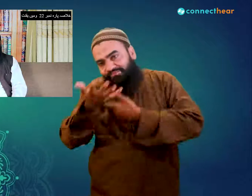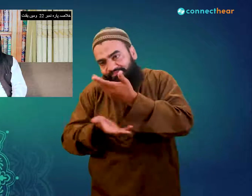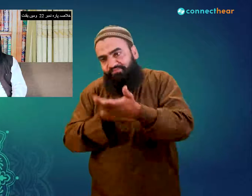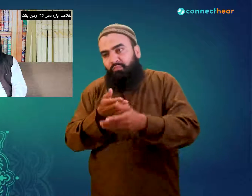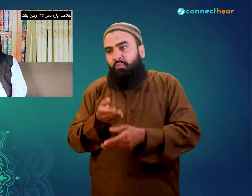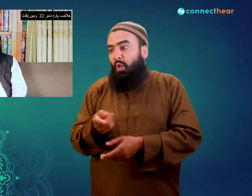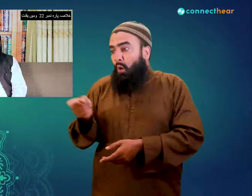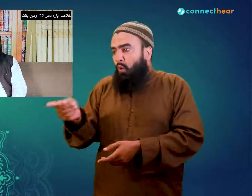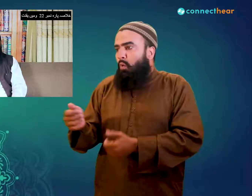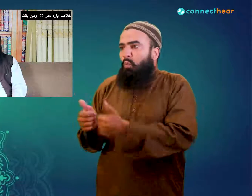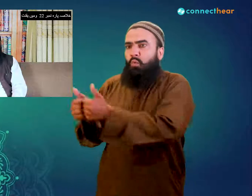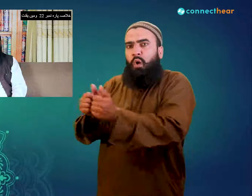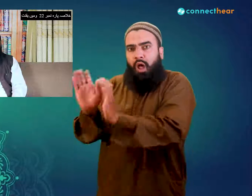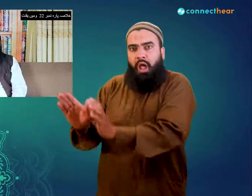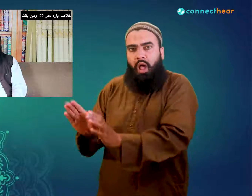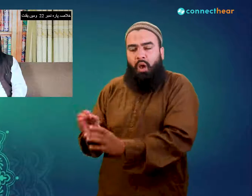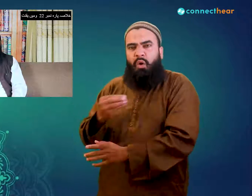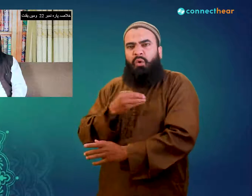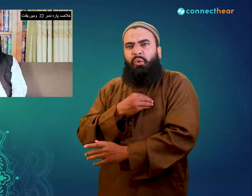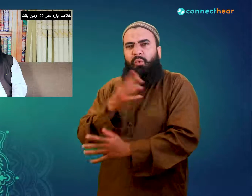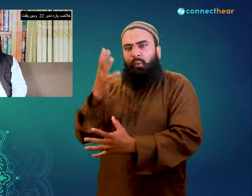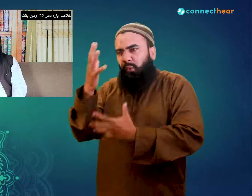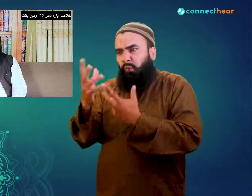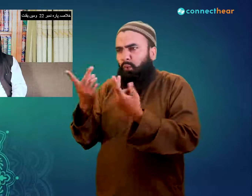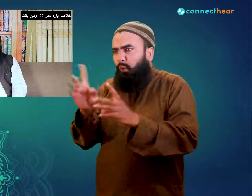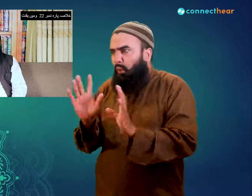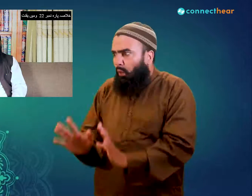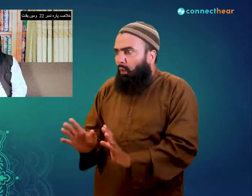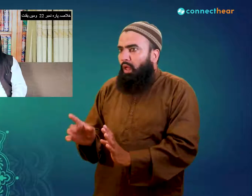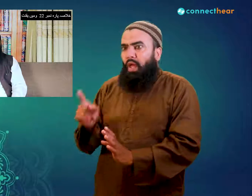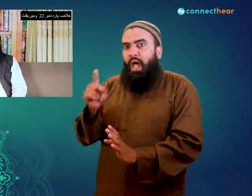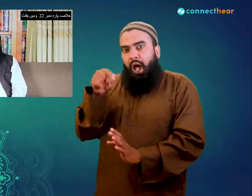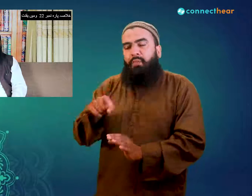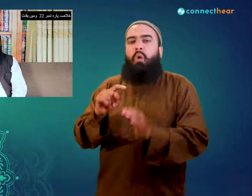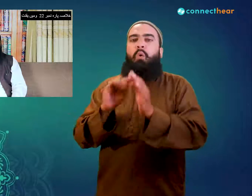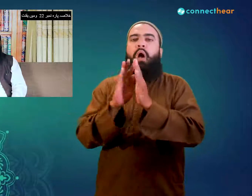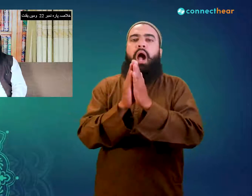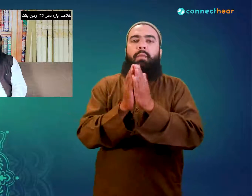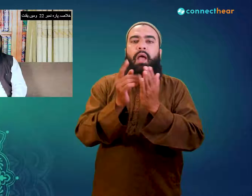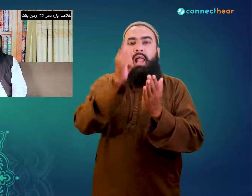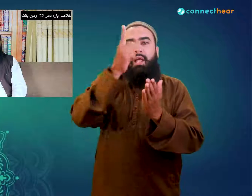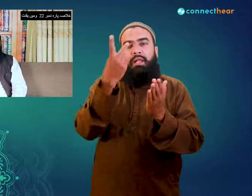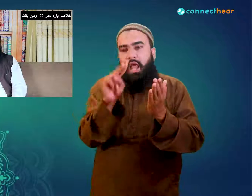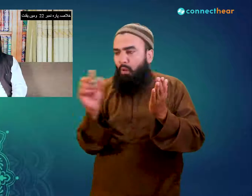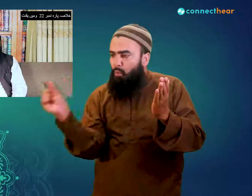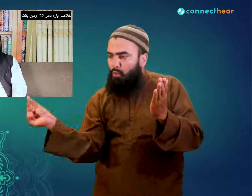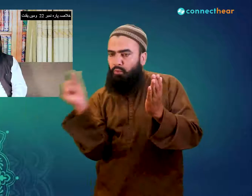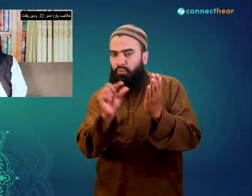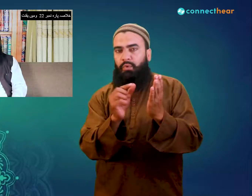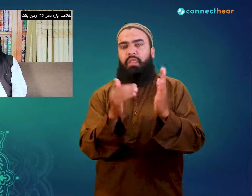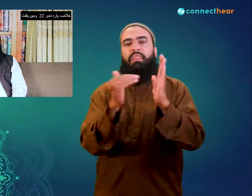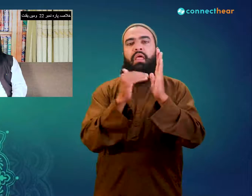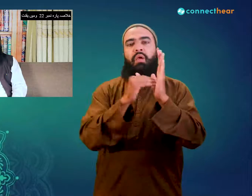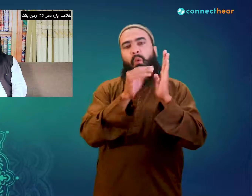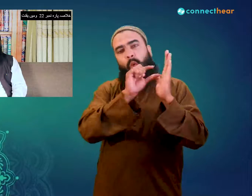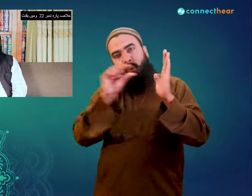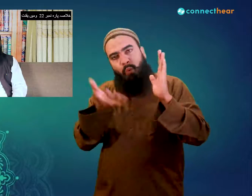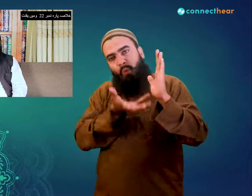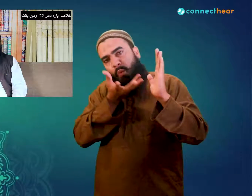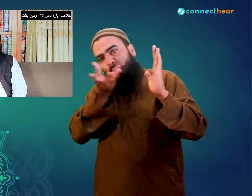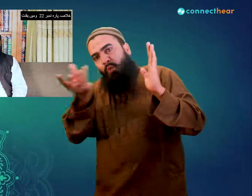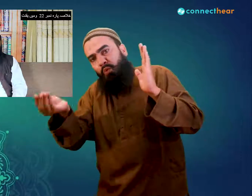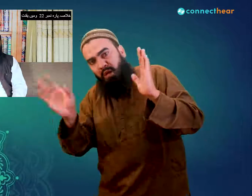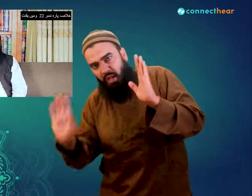جوئی کے لیے یہ کیا کہ ان کا نام قرآن مجید کے اندر ذکر فرما دیا۔ فلما